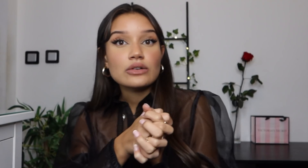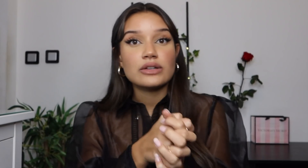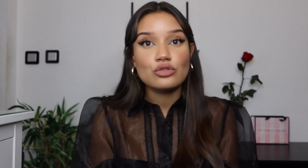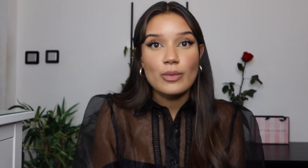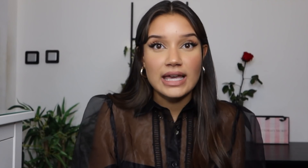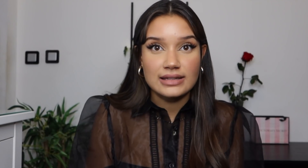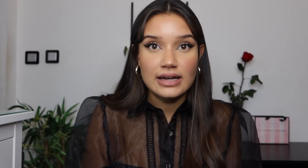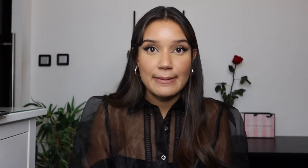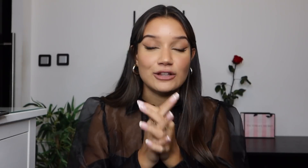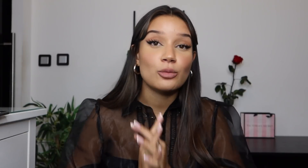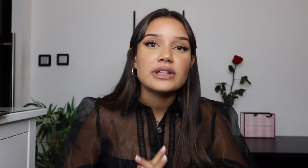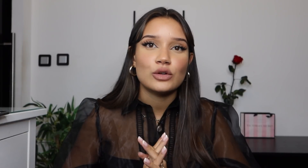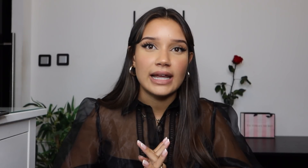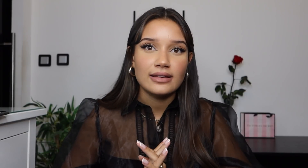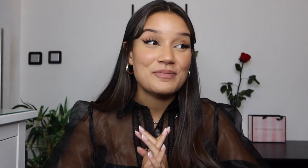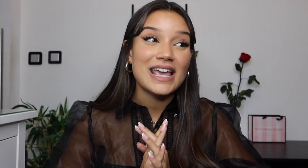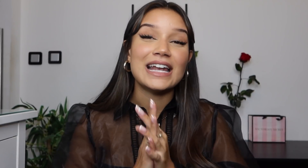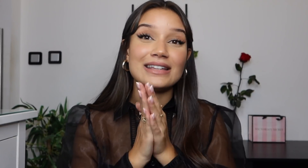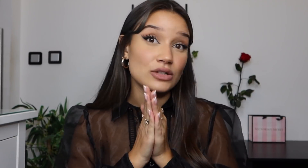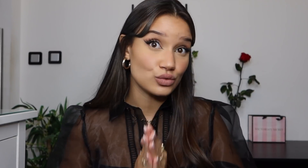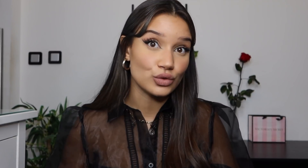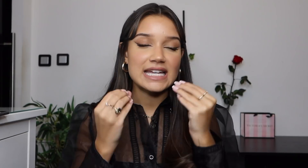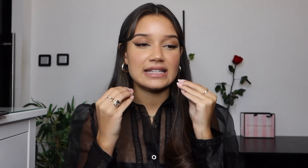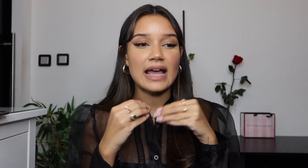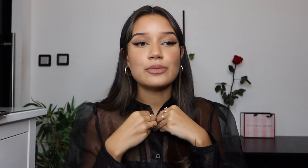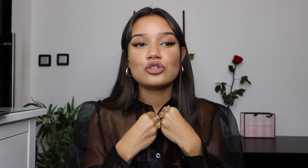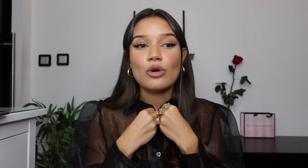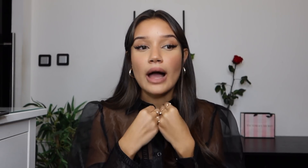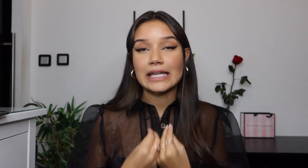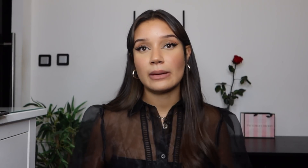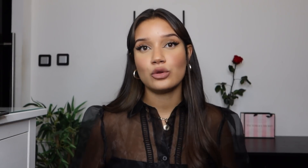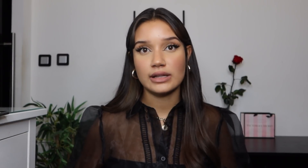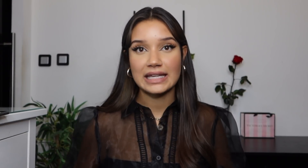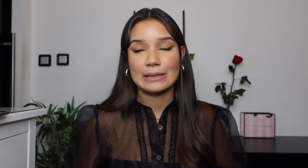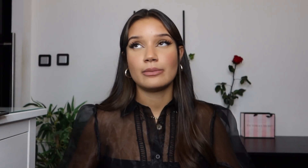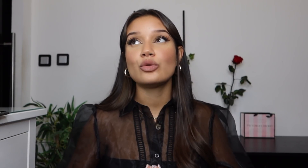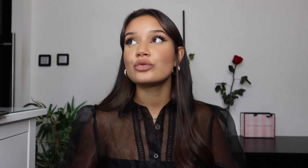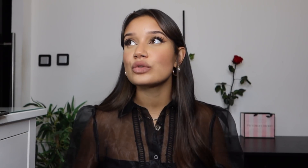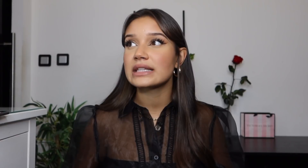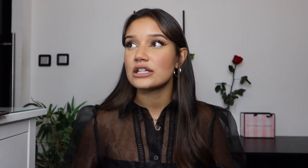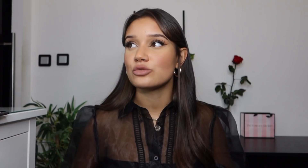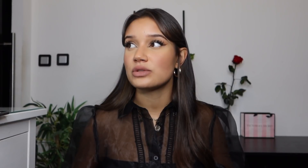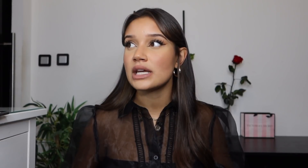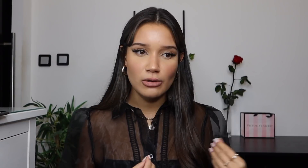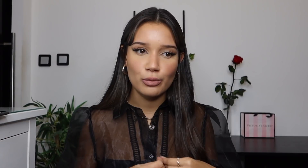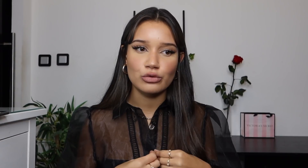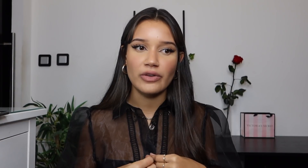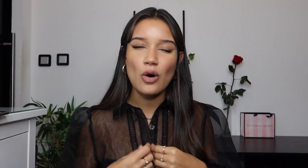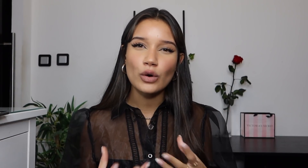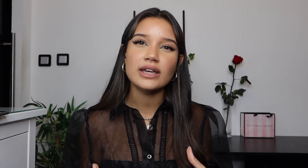est venue en magasin et m'a demandé de l'aide, mais elle était sourde. Et j'étais absolument incapable de l'aider. Et ça m'a beaucoup frustrée. Je me suis dit comment on peut ne faire aucun